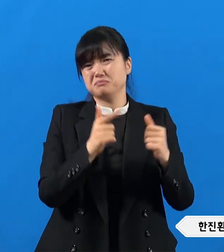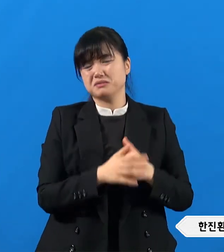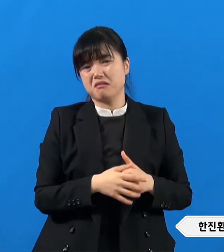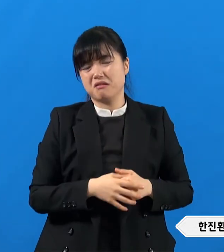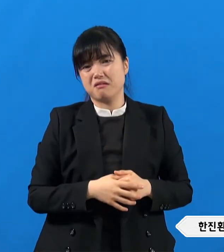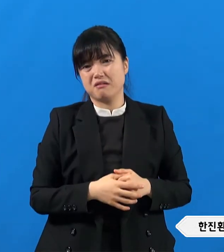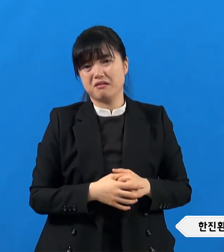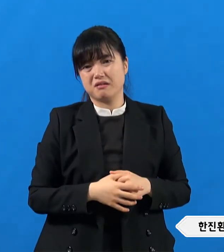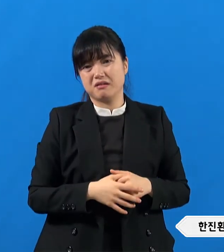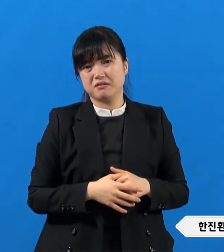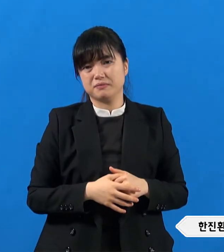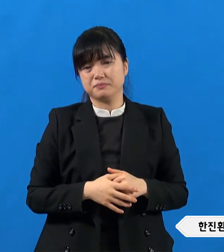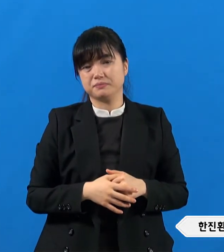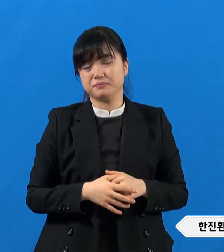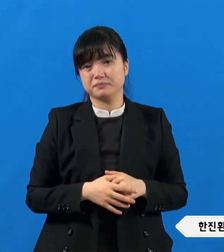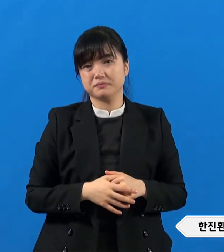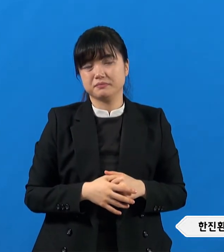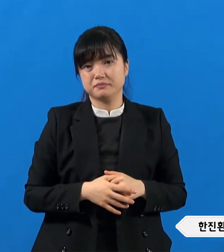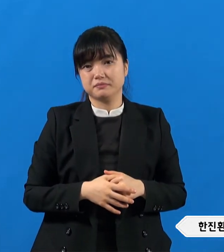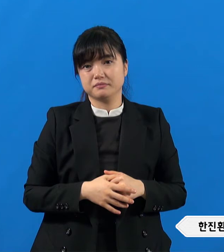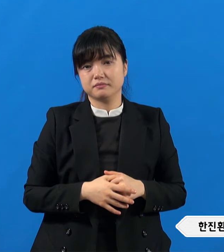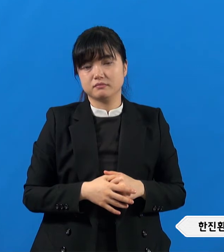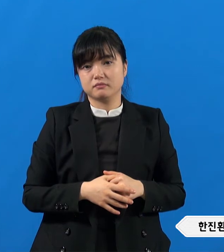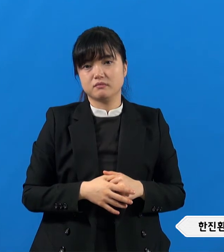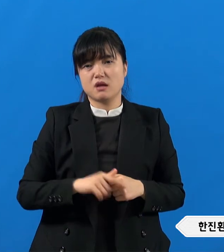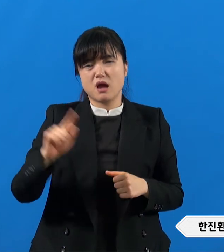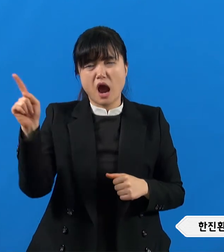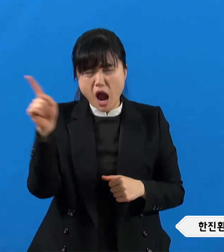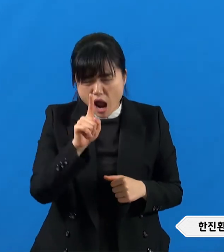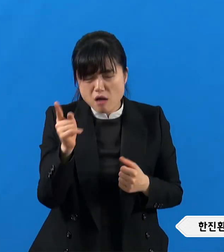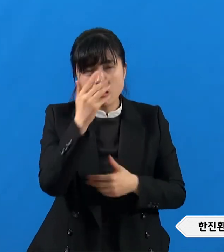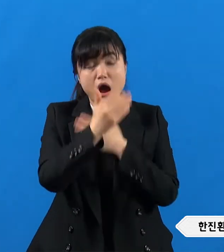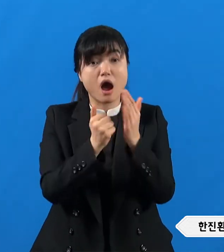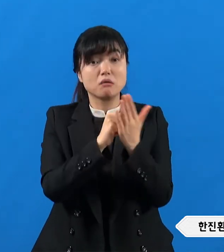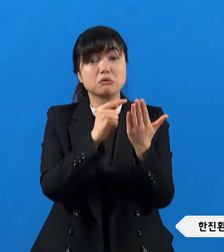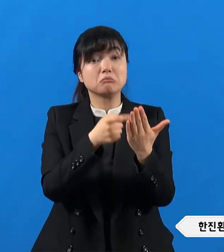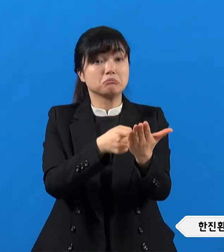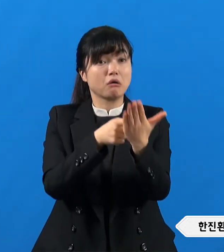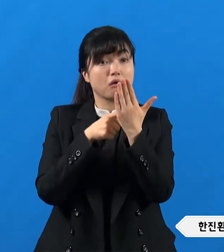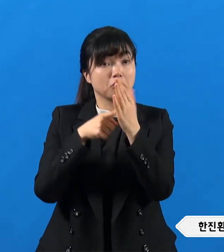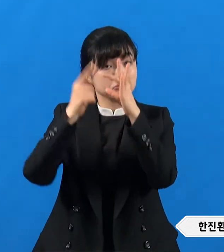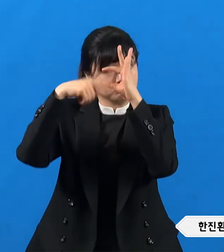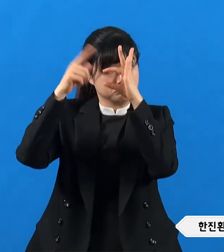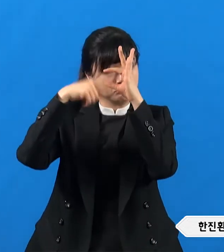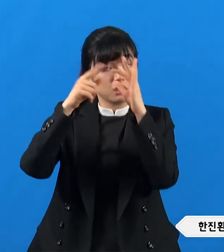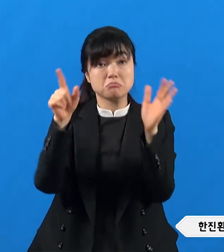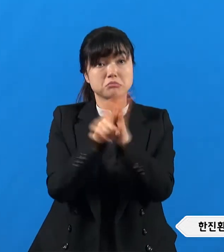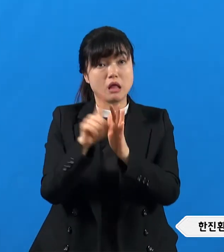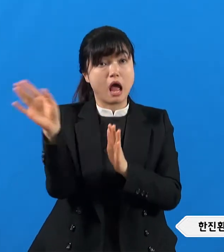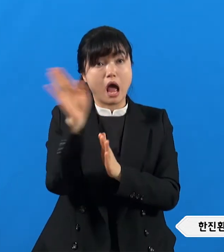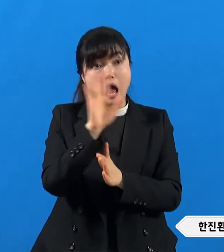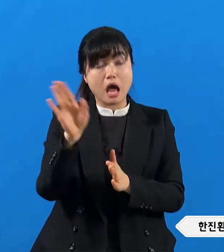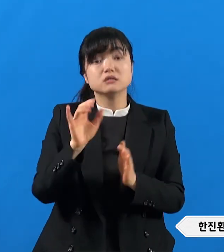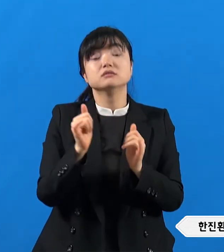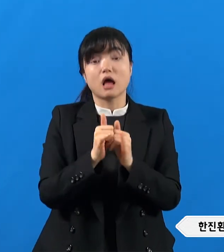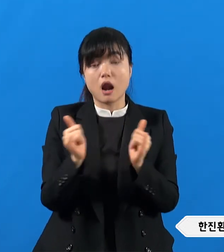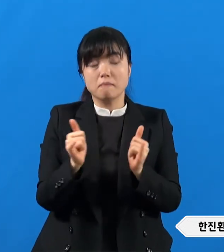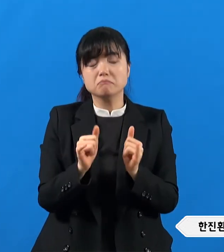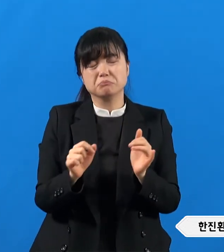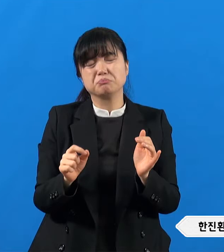믿음이 생기는 것은 아닙니다. 아무리 하나님이 나타나셔도 안 믿는 사람은 안 믿습니다.